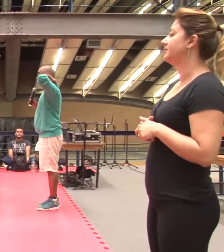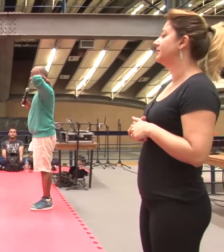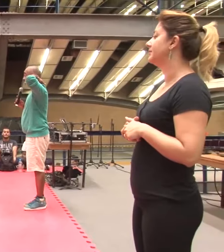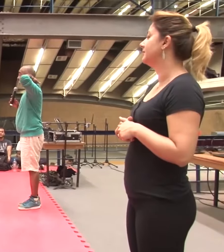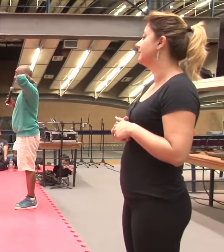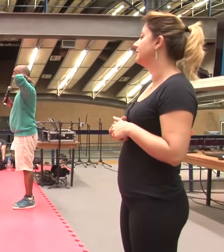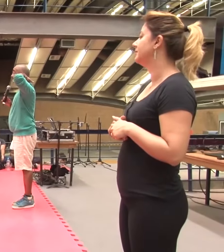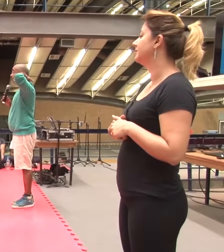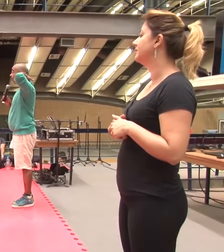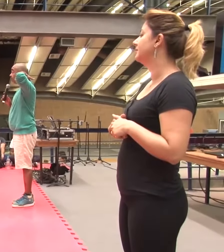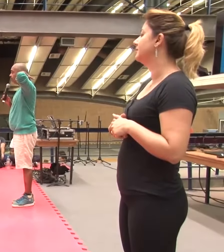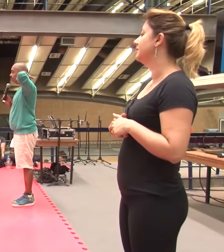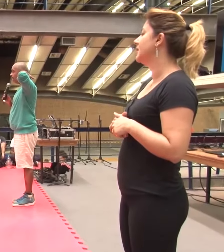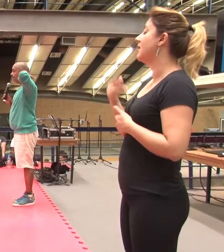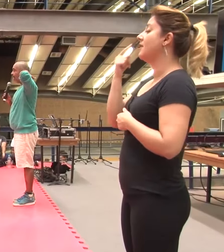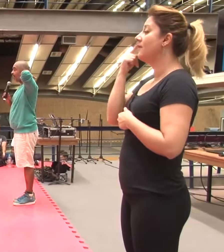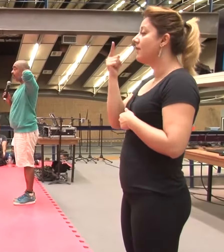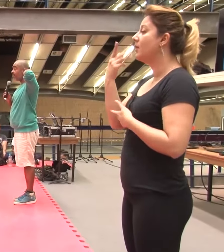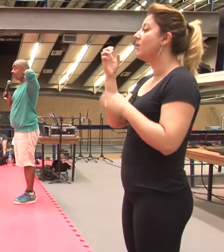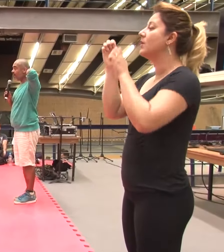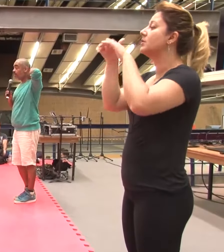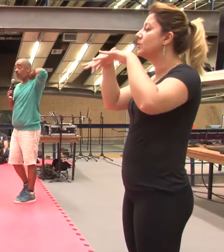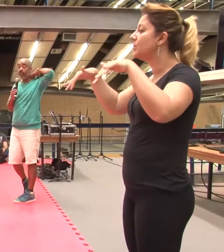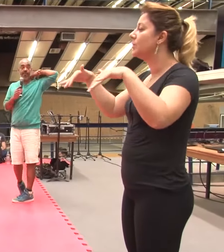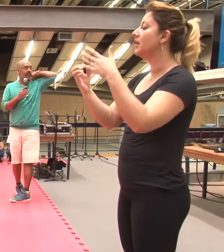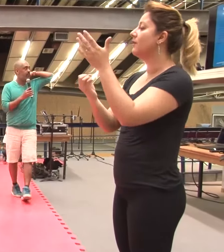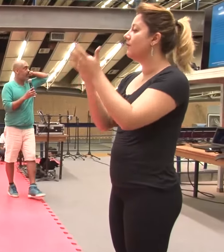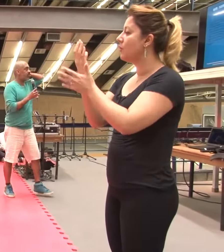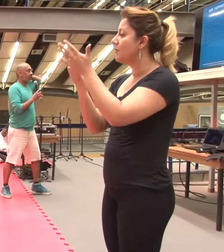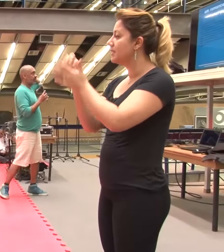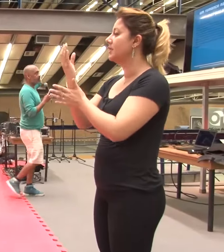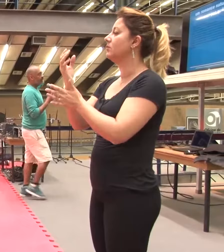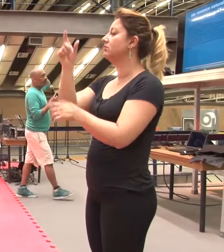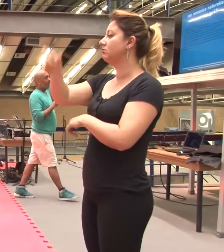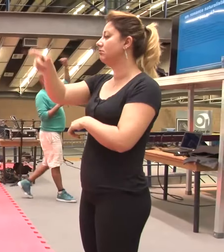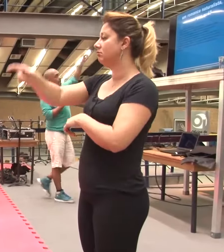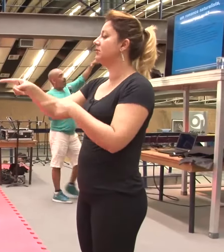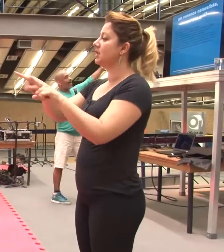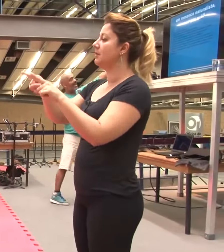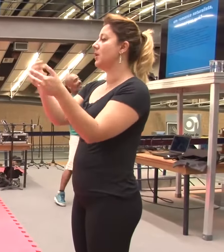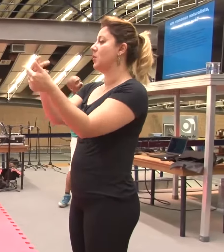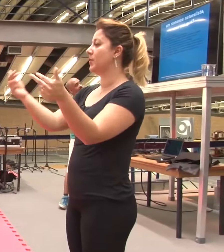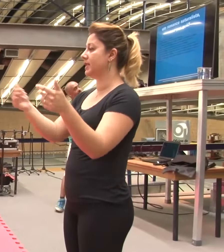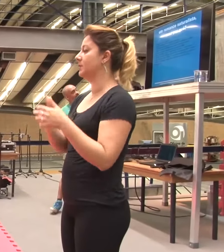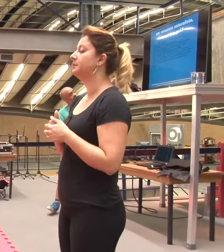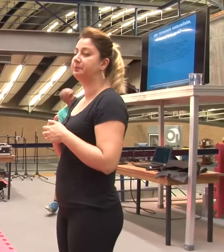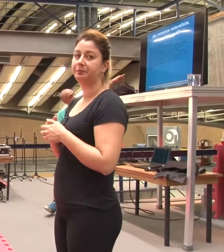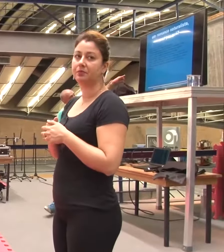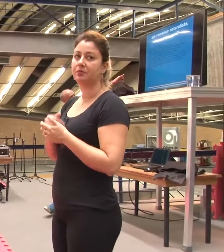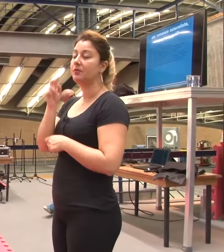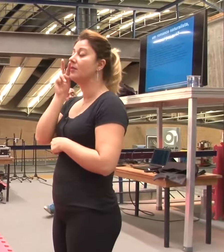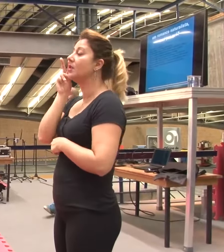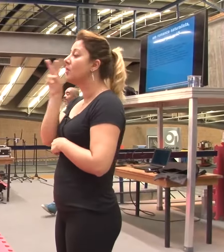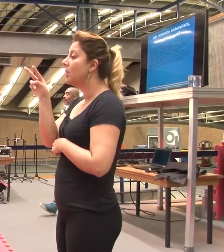É para ver a estrutura, a formação dos objetos. Olhar